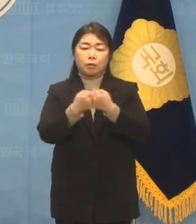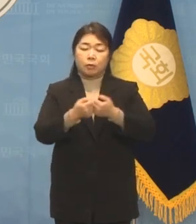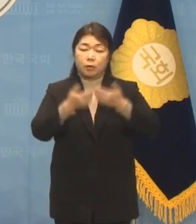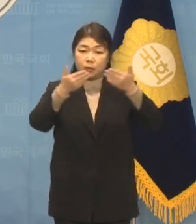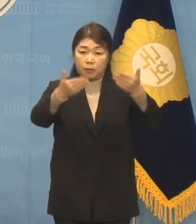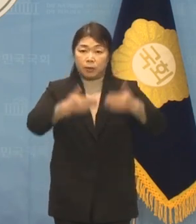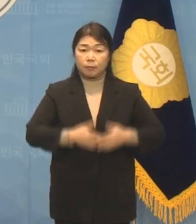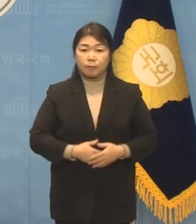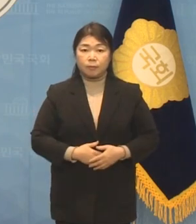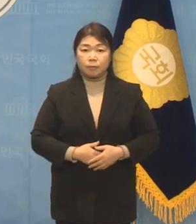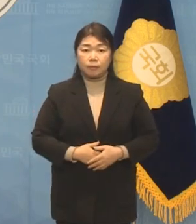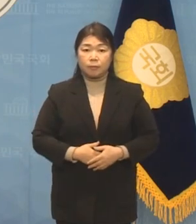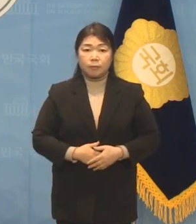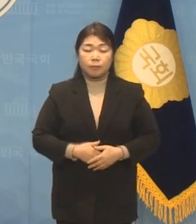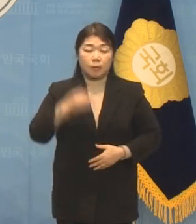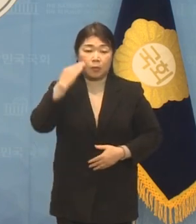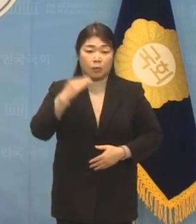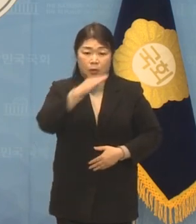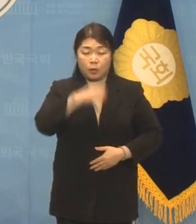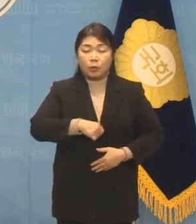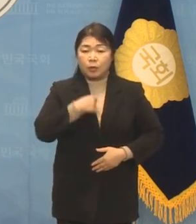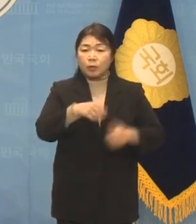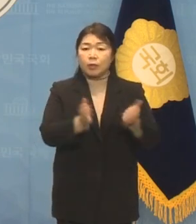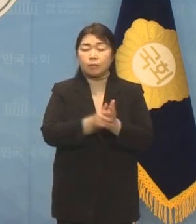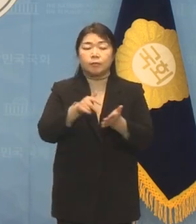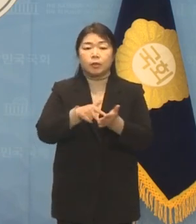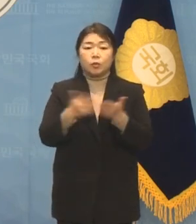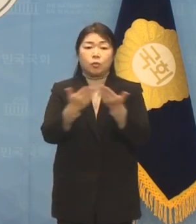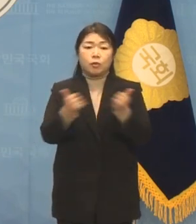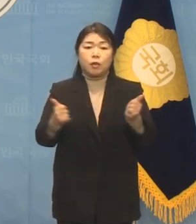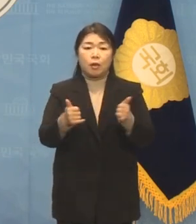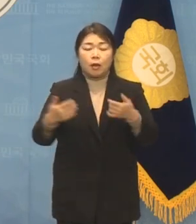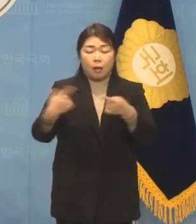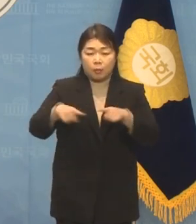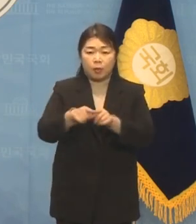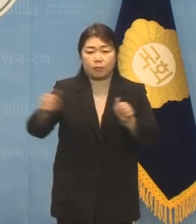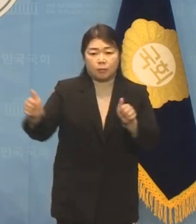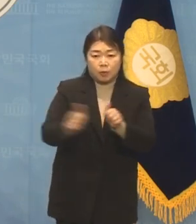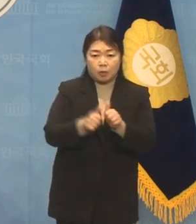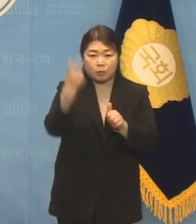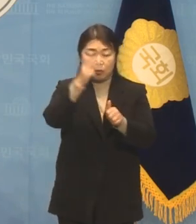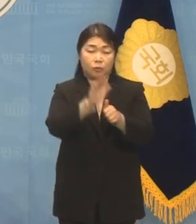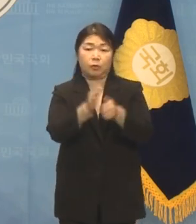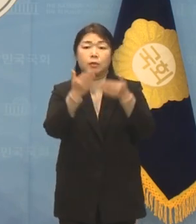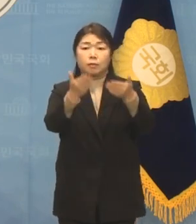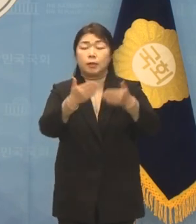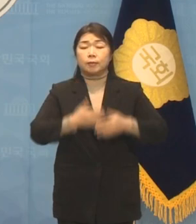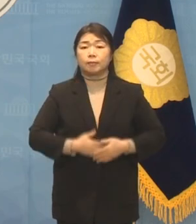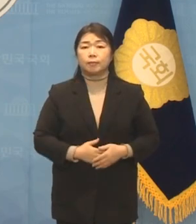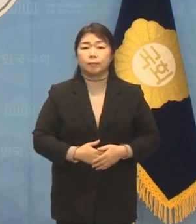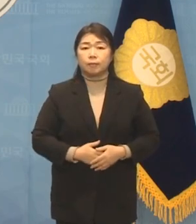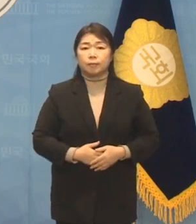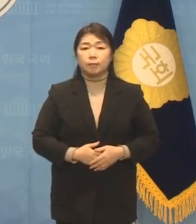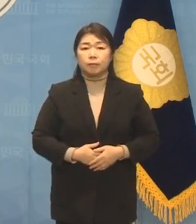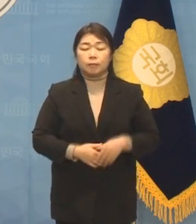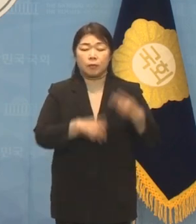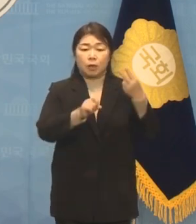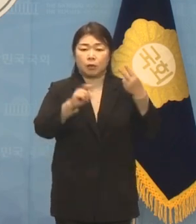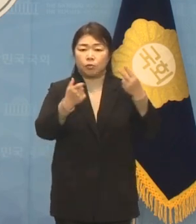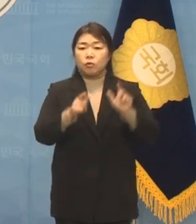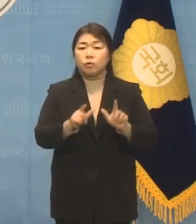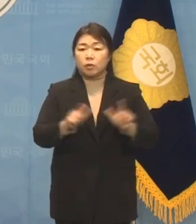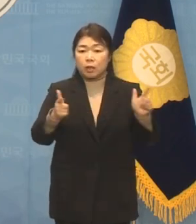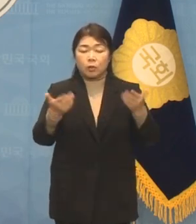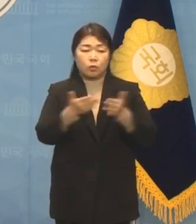싸우겠습니다. 녹색 정의당이 노동자들의 곁을 지키는 방패가 되겠습니다. 16일